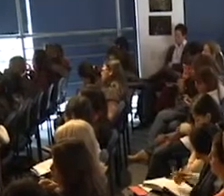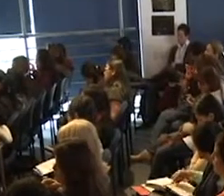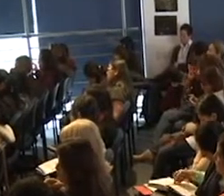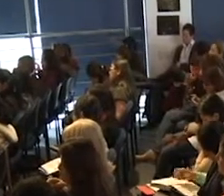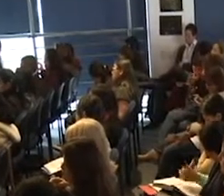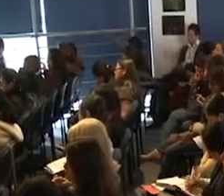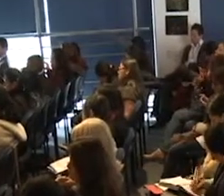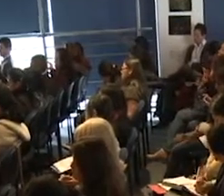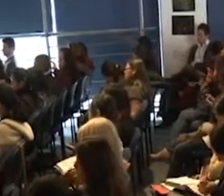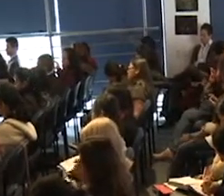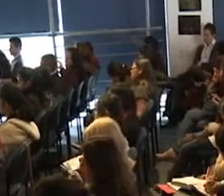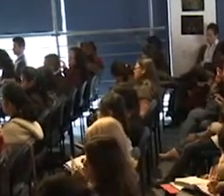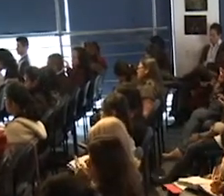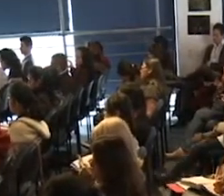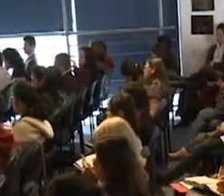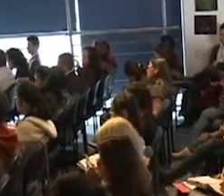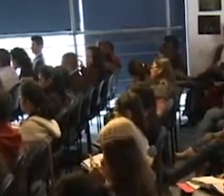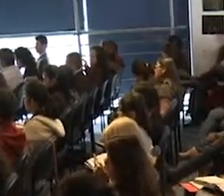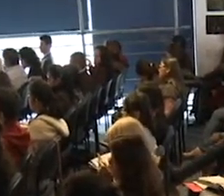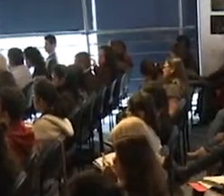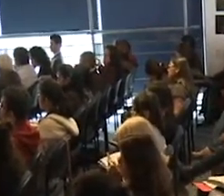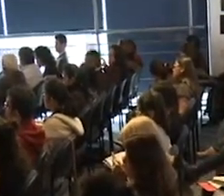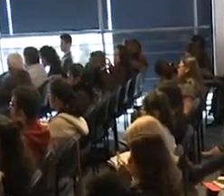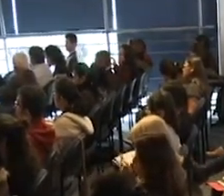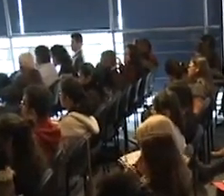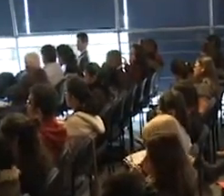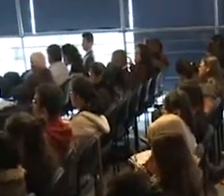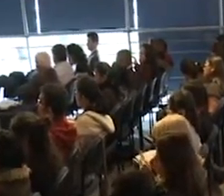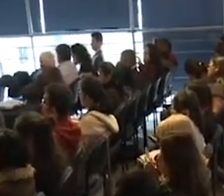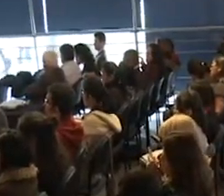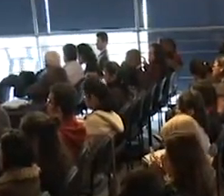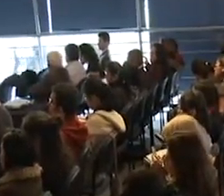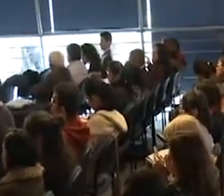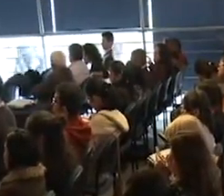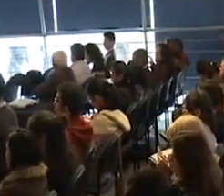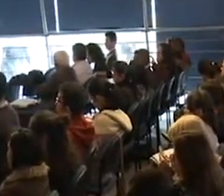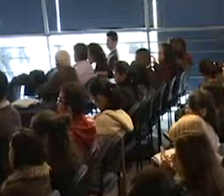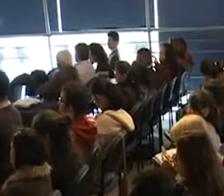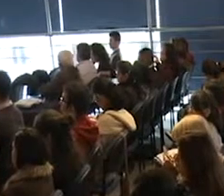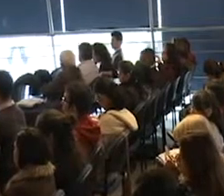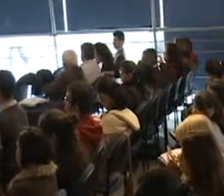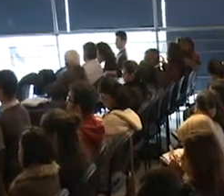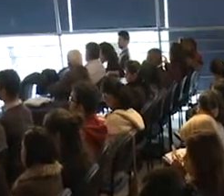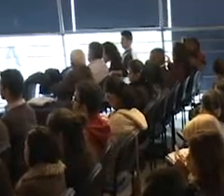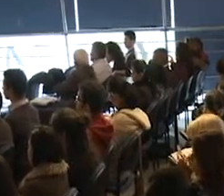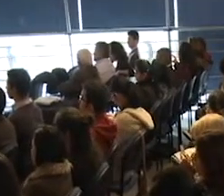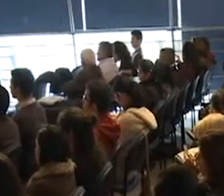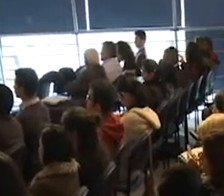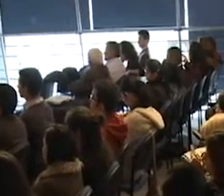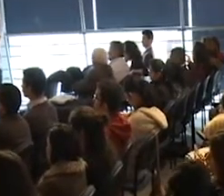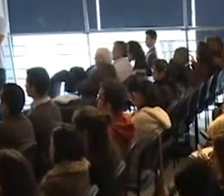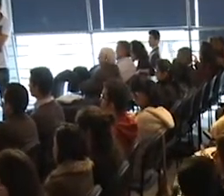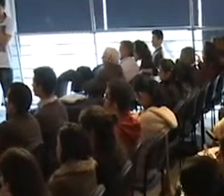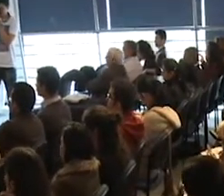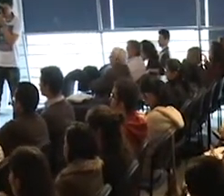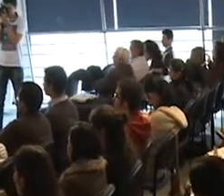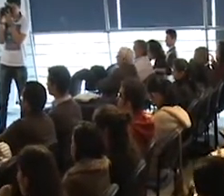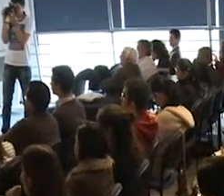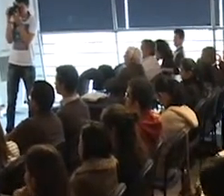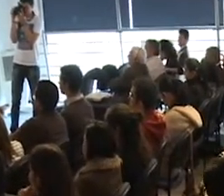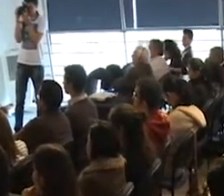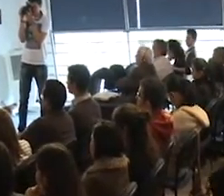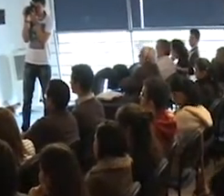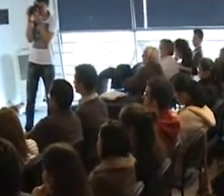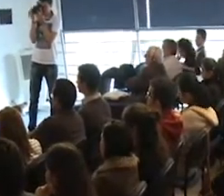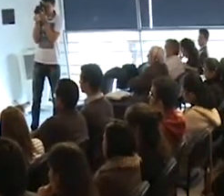entre sexualidad y organización familiar, también en relación con la categoría de niño y sexualidad. Es aquí que se